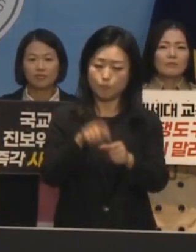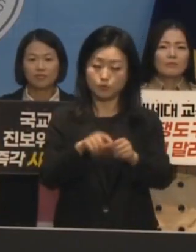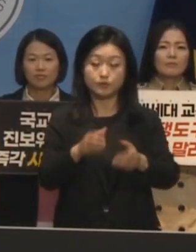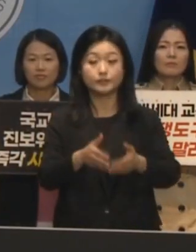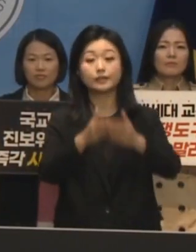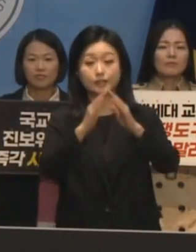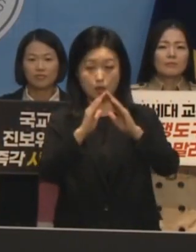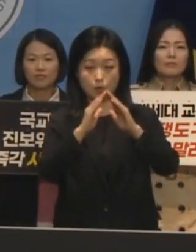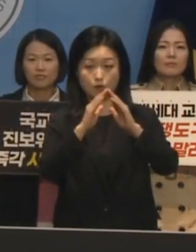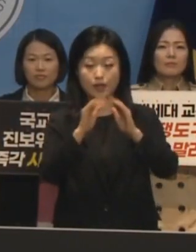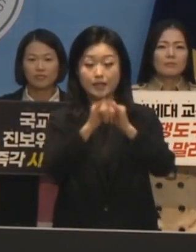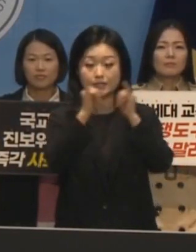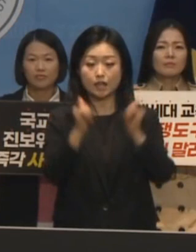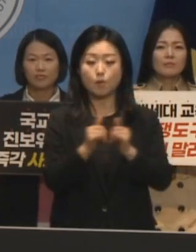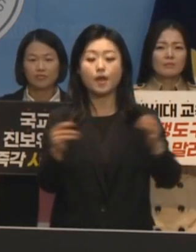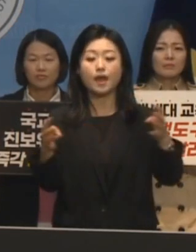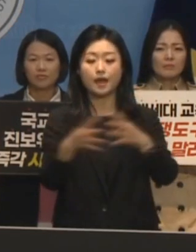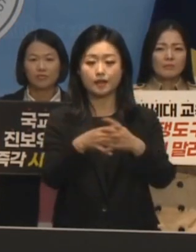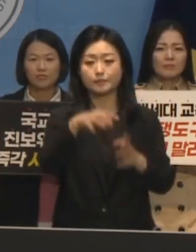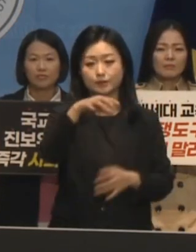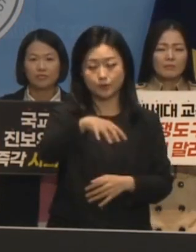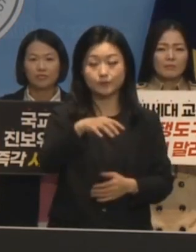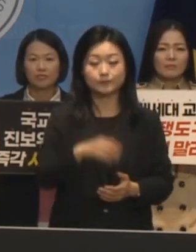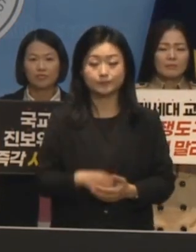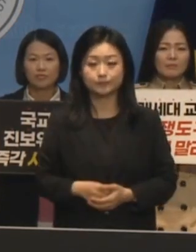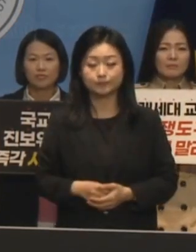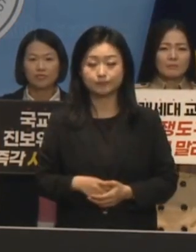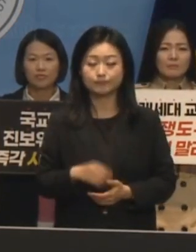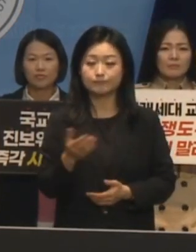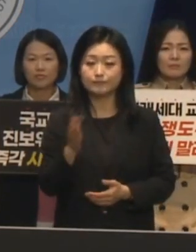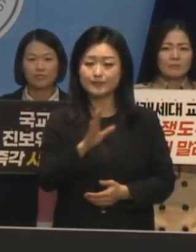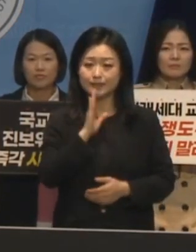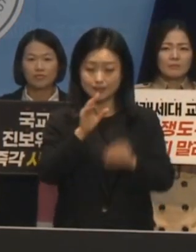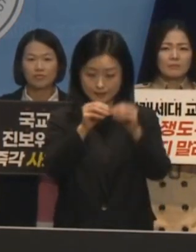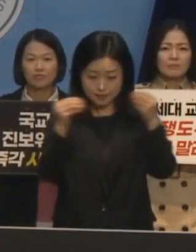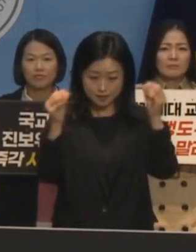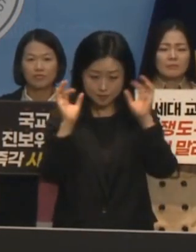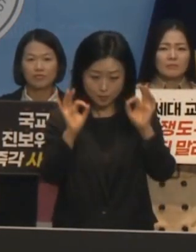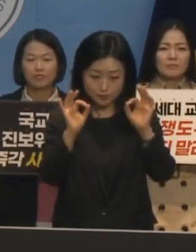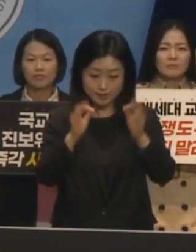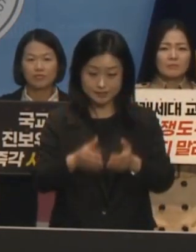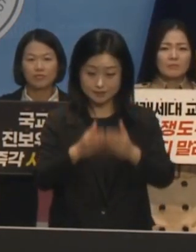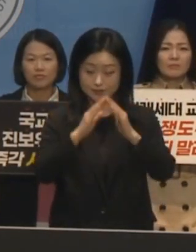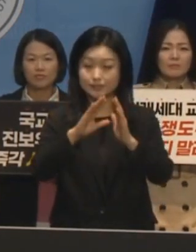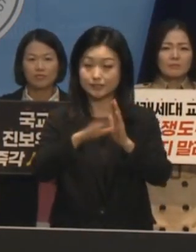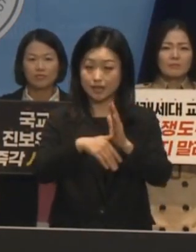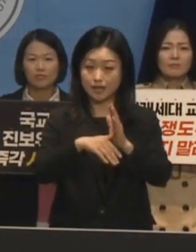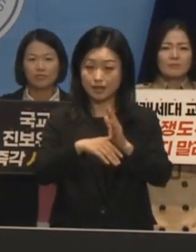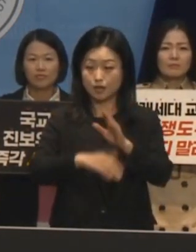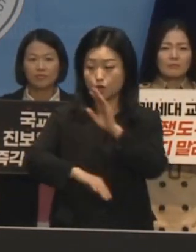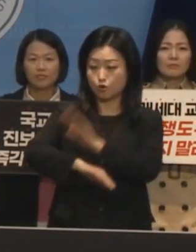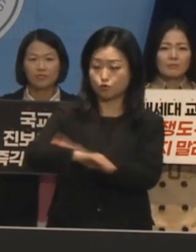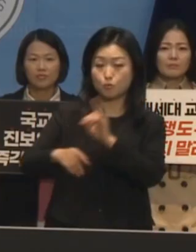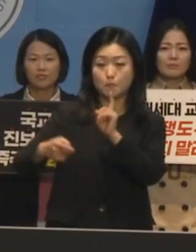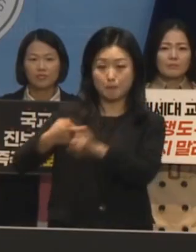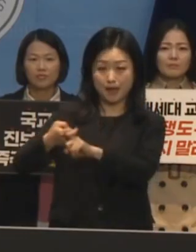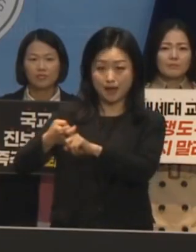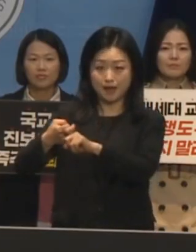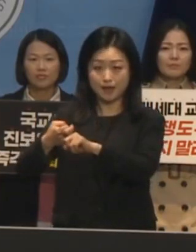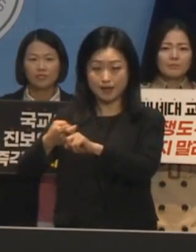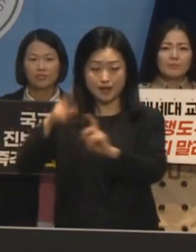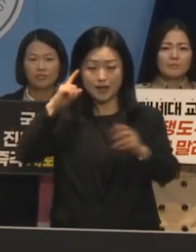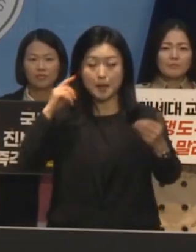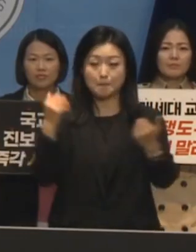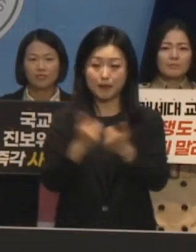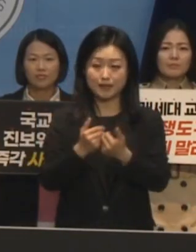만들어진 사회적 합의체이다. 그러나 실제로는 설치 당시 우파교육 구성원들의 강력한